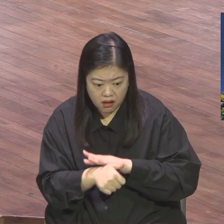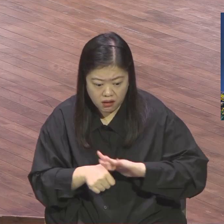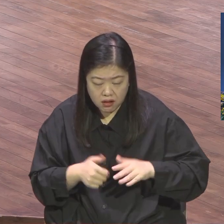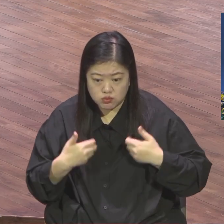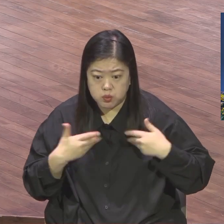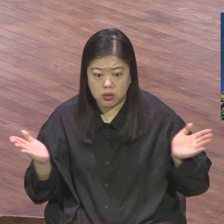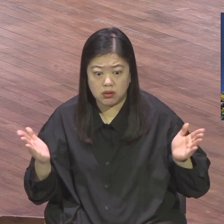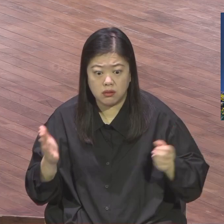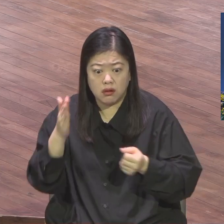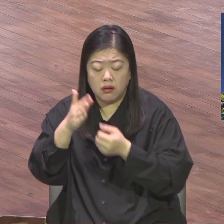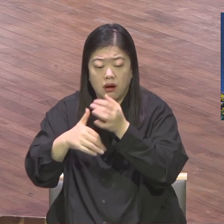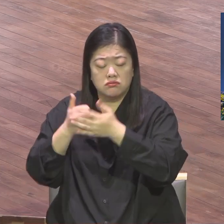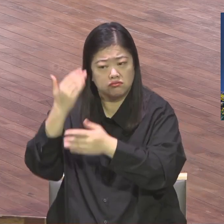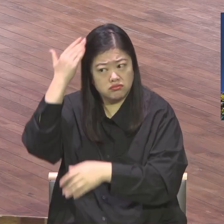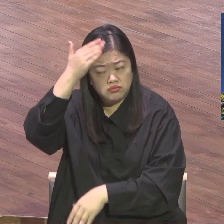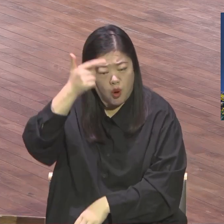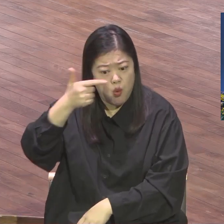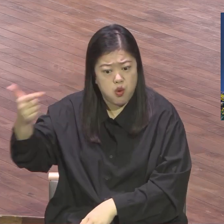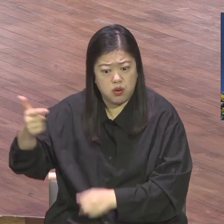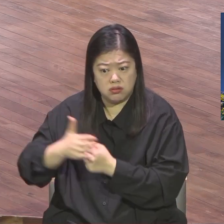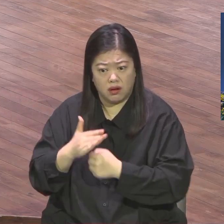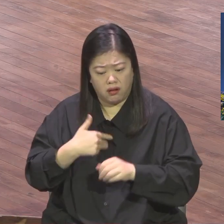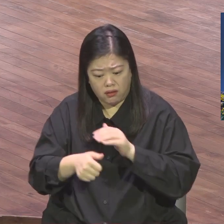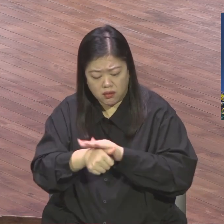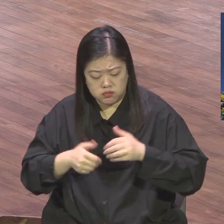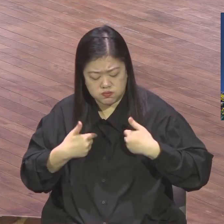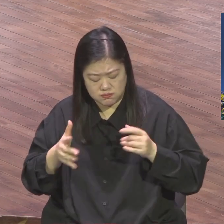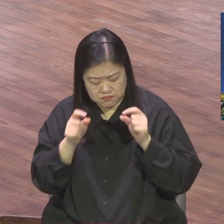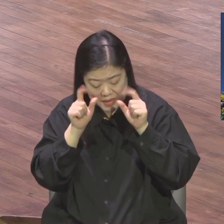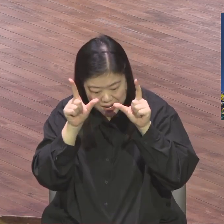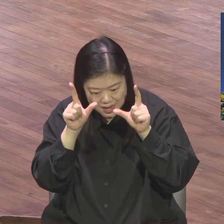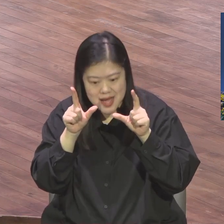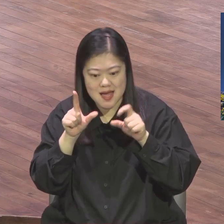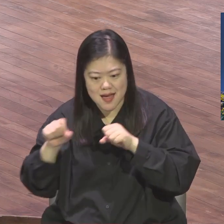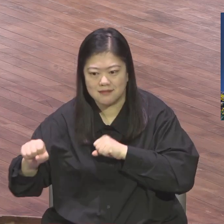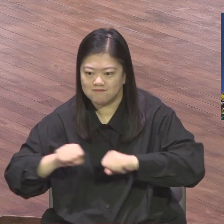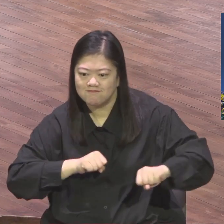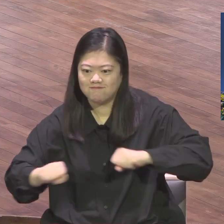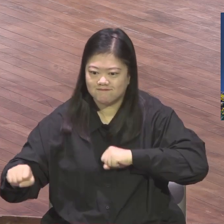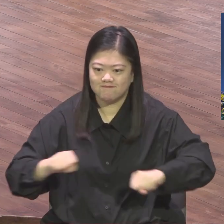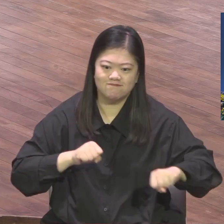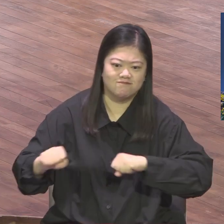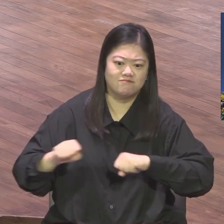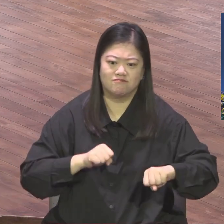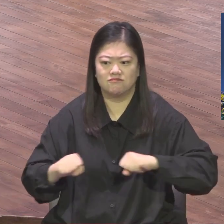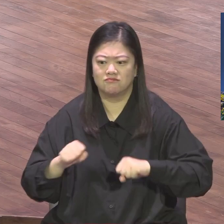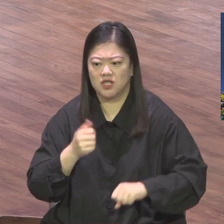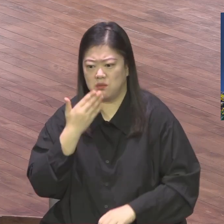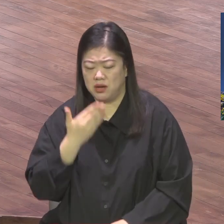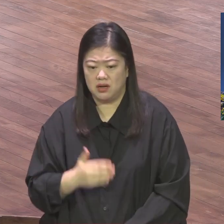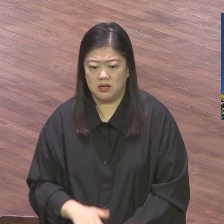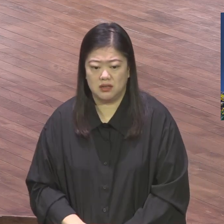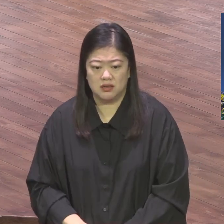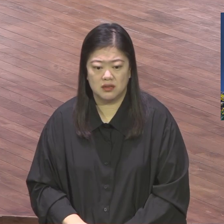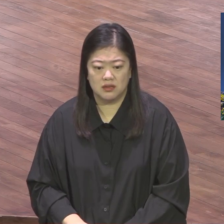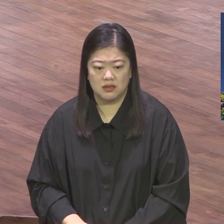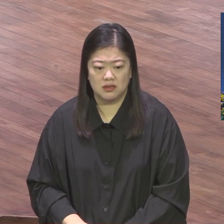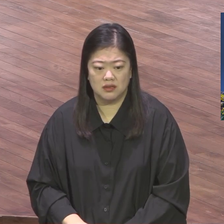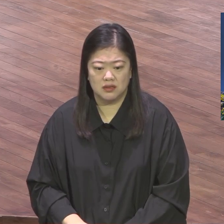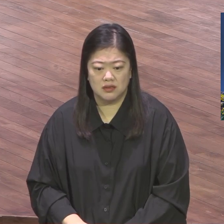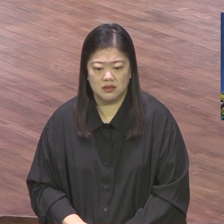그 지금 또 여러분 뭔가가 좀 잘 이렇게 하나님 앞에서 여러분 자신이 만족하지 못하거든